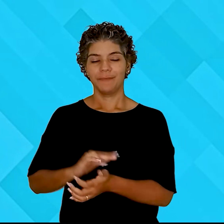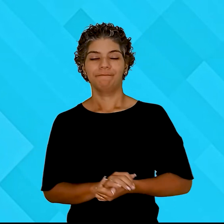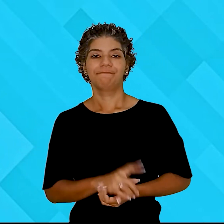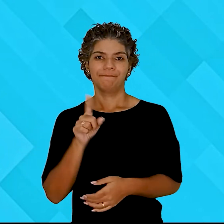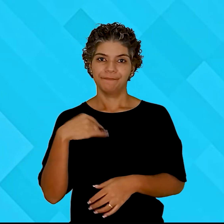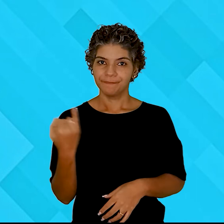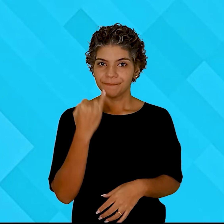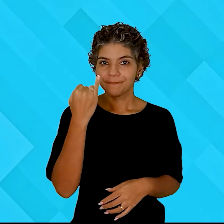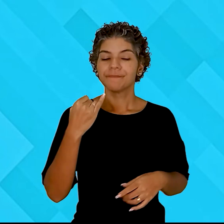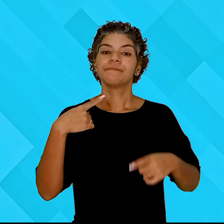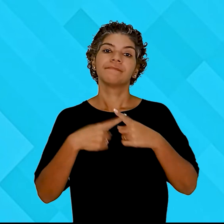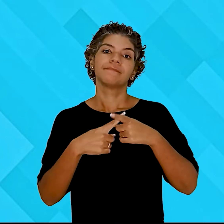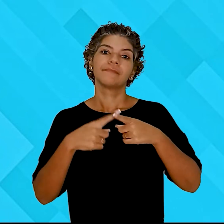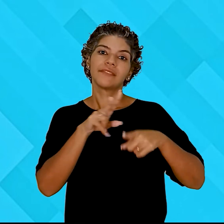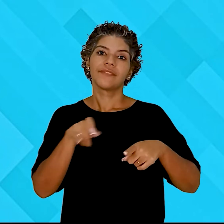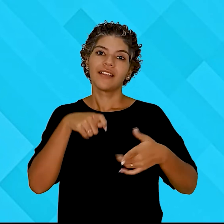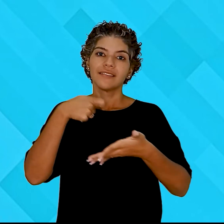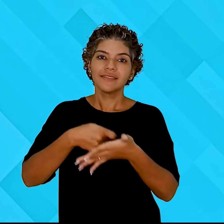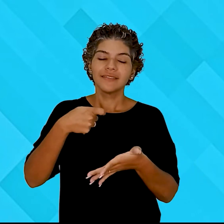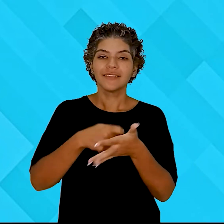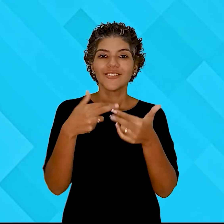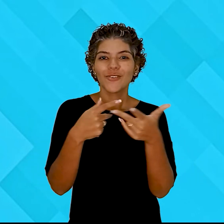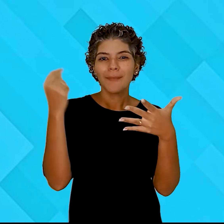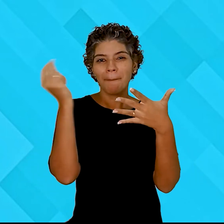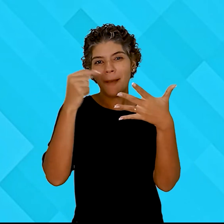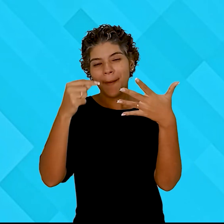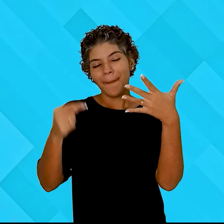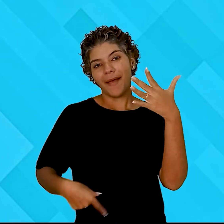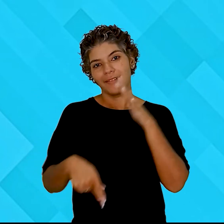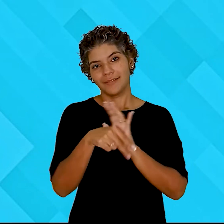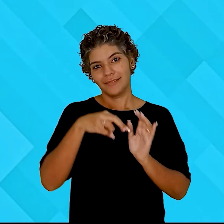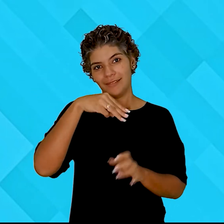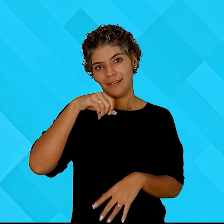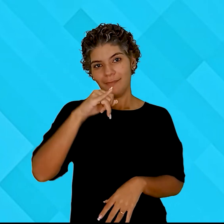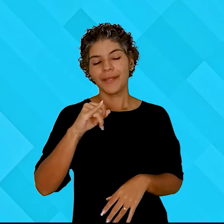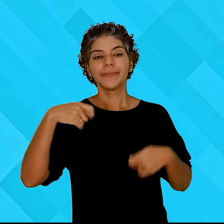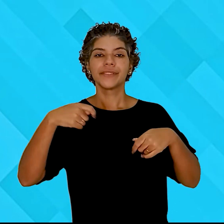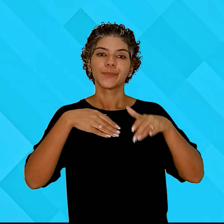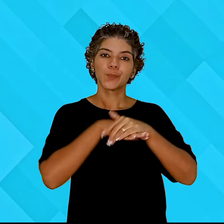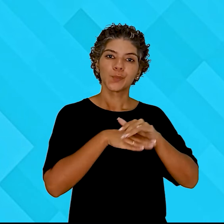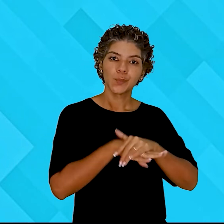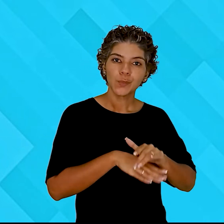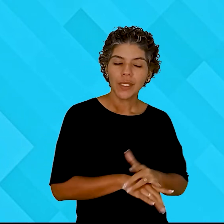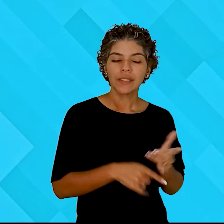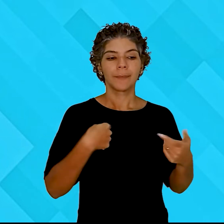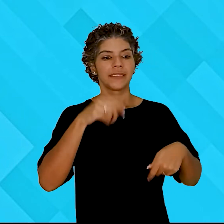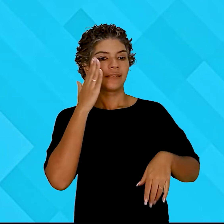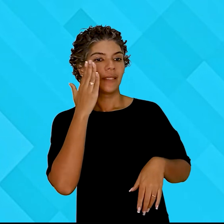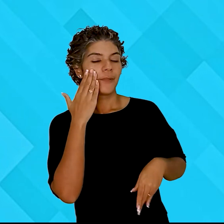questões específicas sobre o MEI que você precisa ter guardado, organizado, etc. Por exemplo, além de você precisar